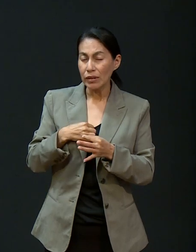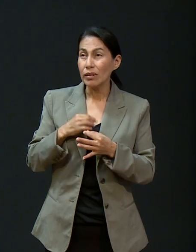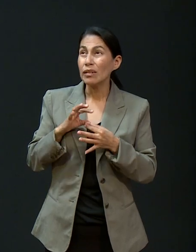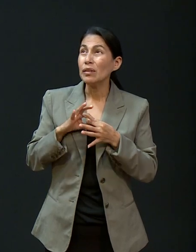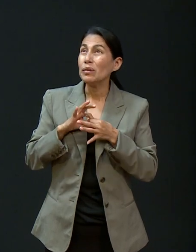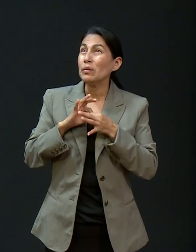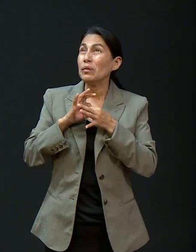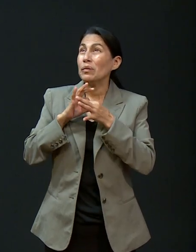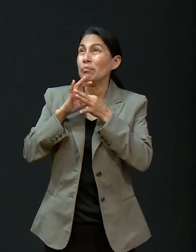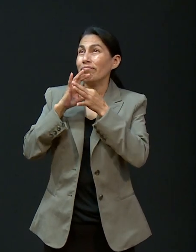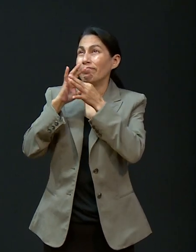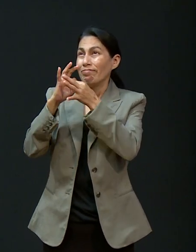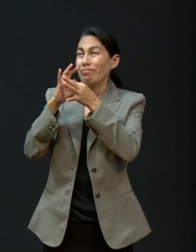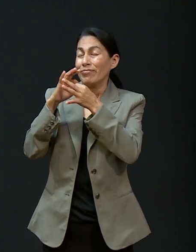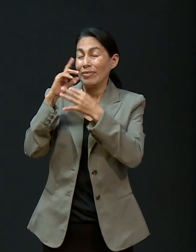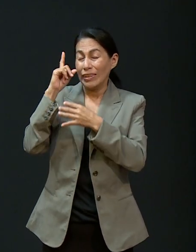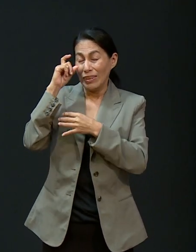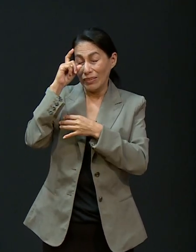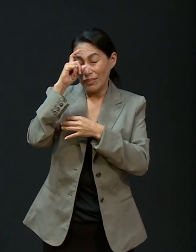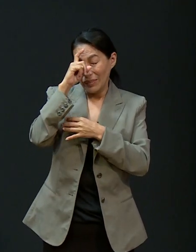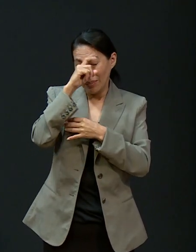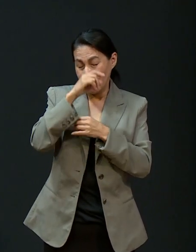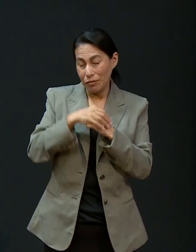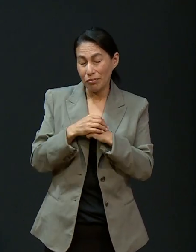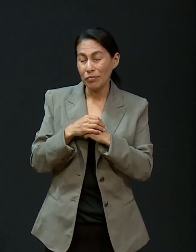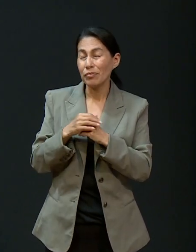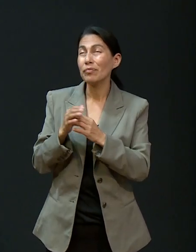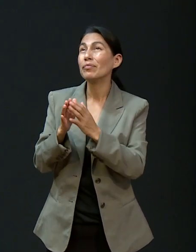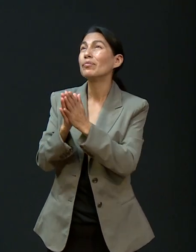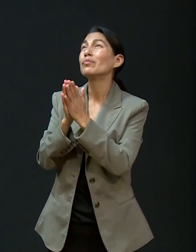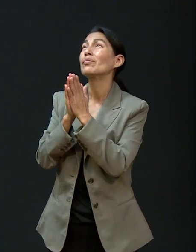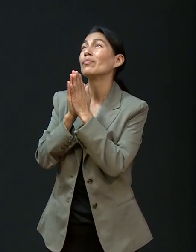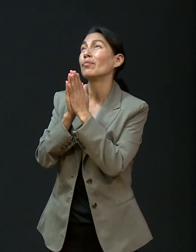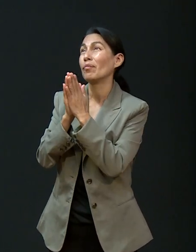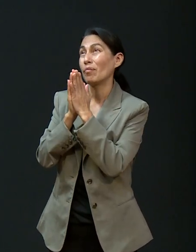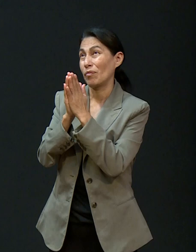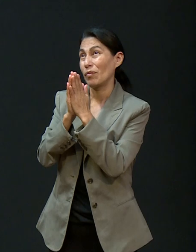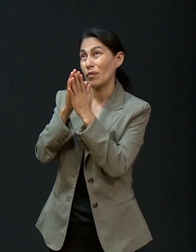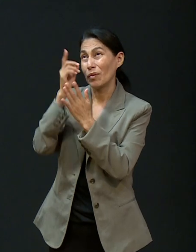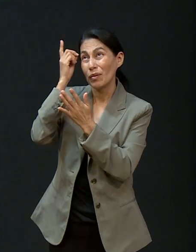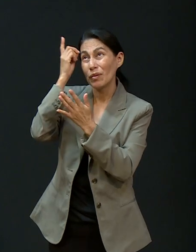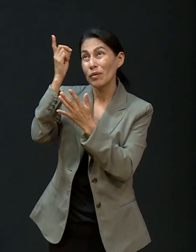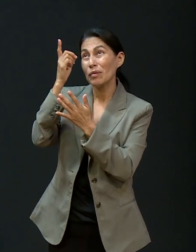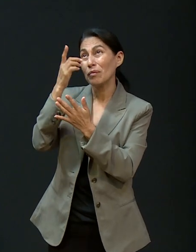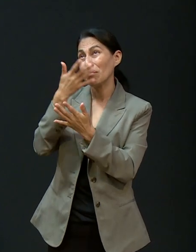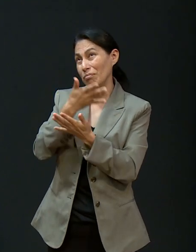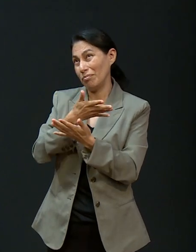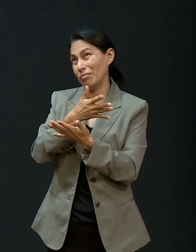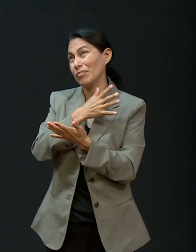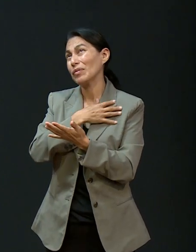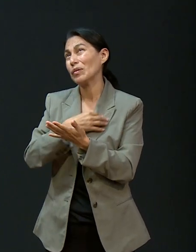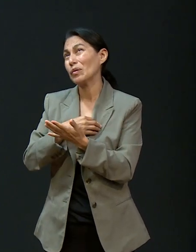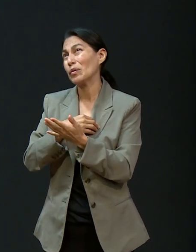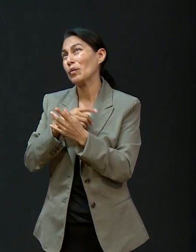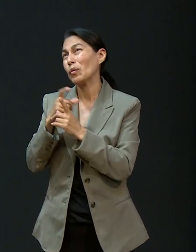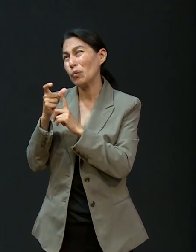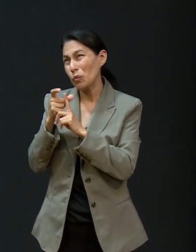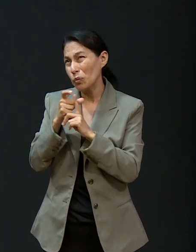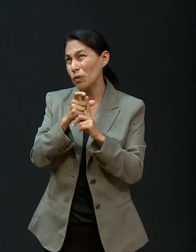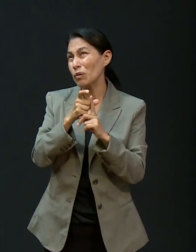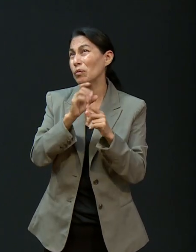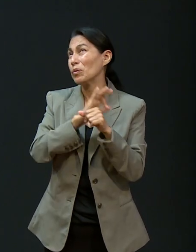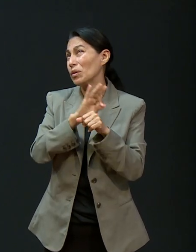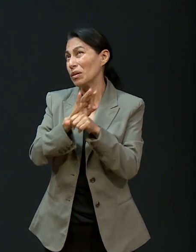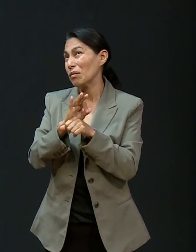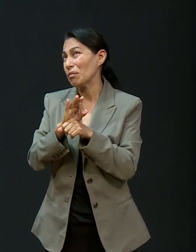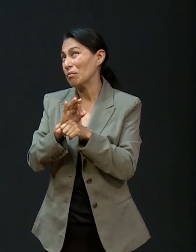días, que para mí fue lo más difícil, yo oro a Dios, Dios, por favor, cuida de mi